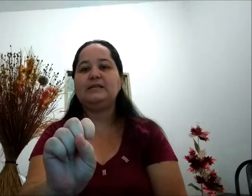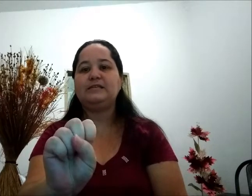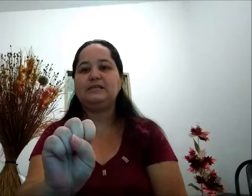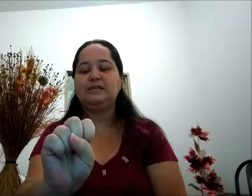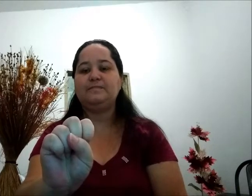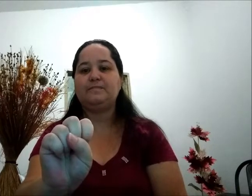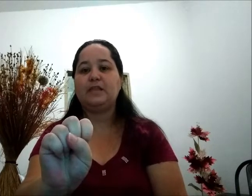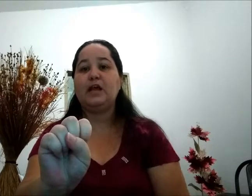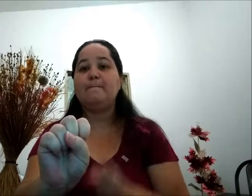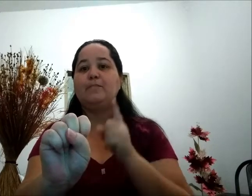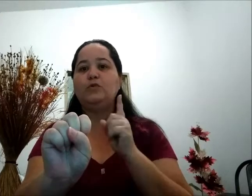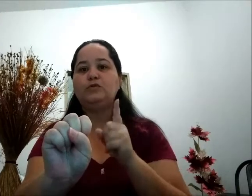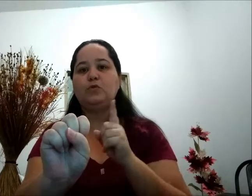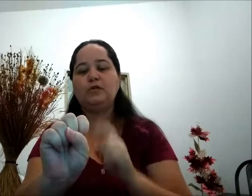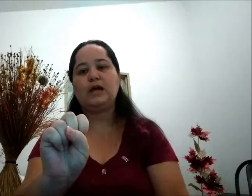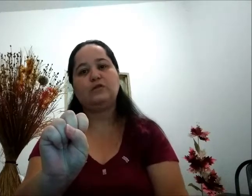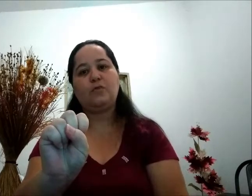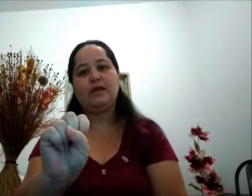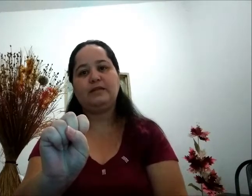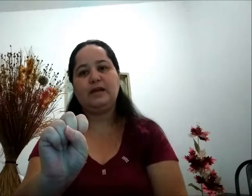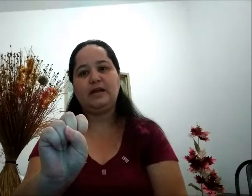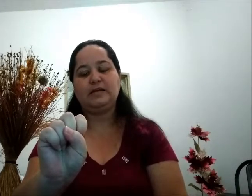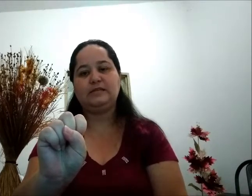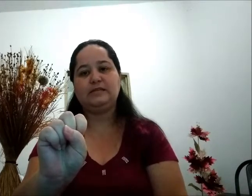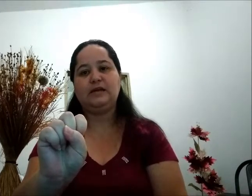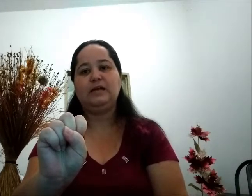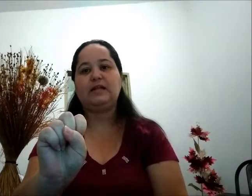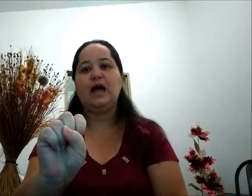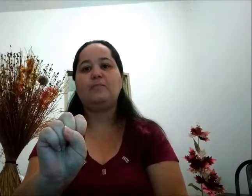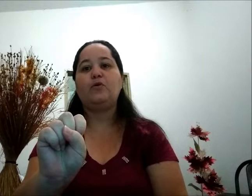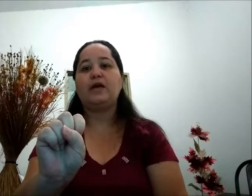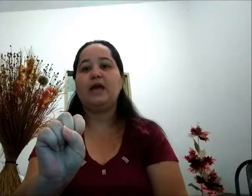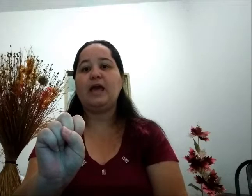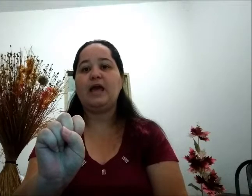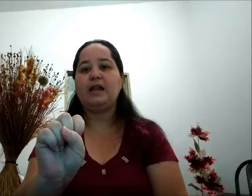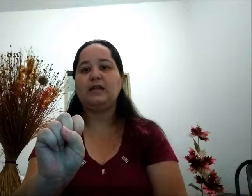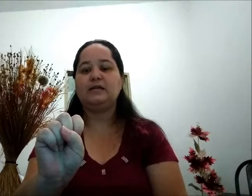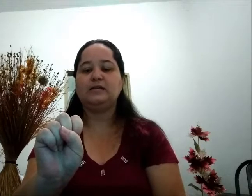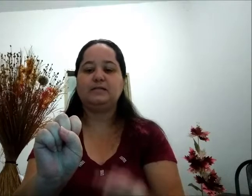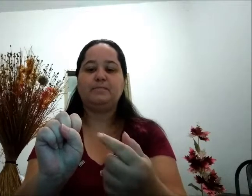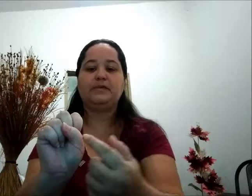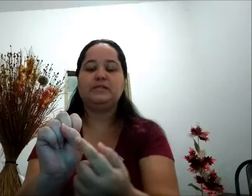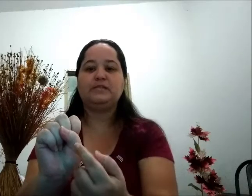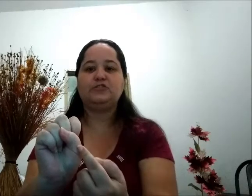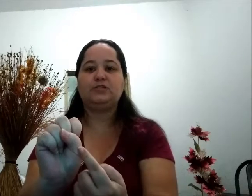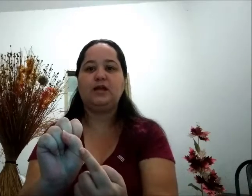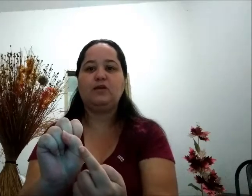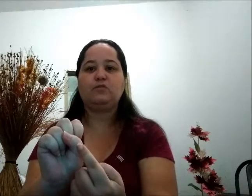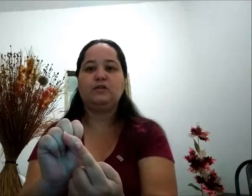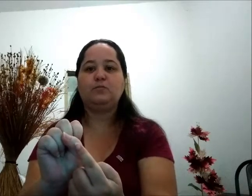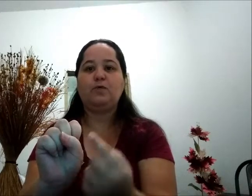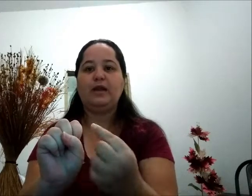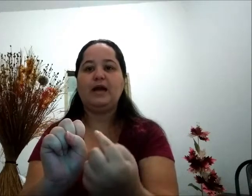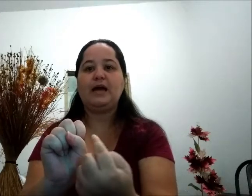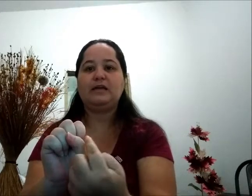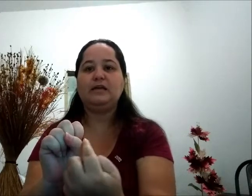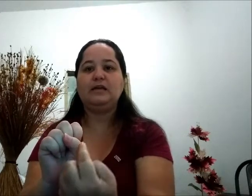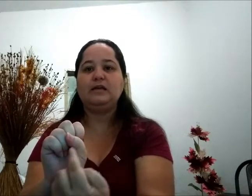S. Muito cuidado com a letra S, tá? Porque ela precisa de ter o dedo polegar aqui